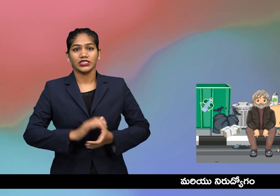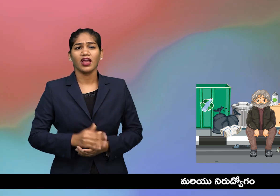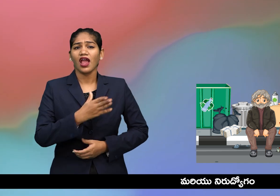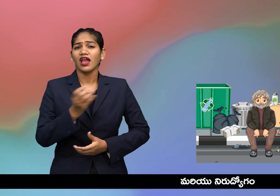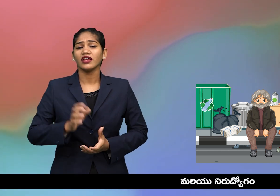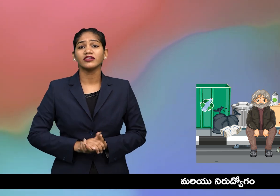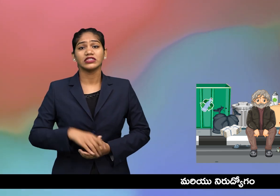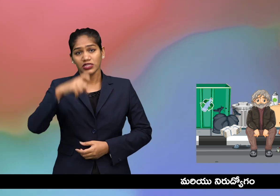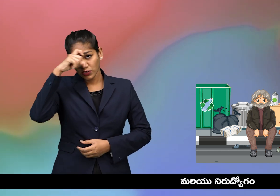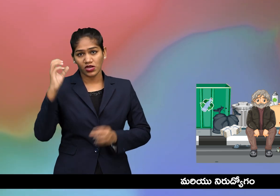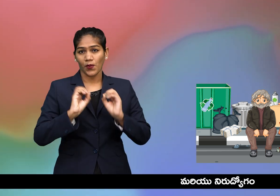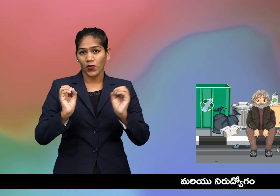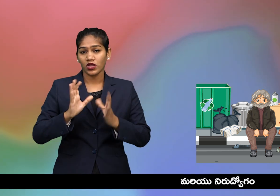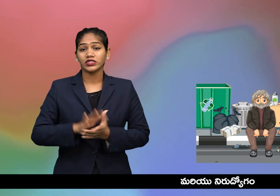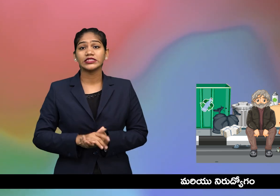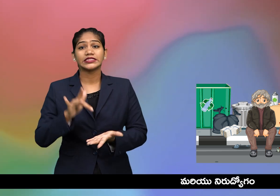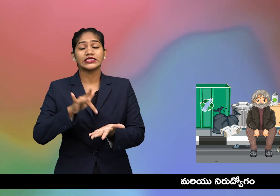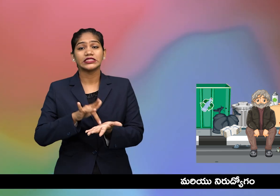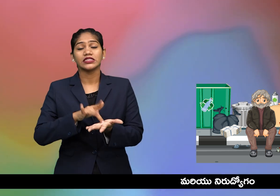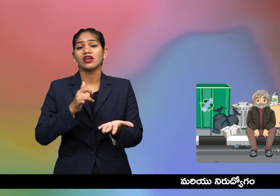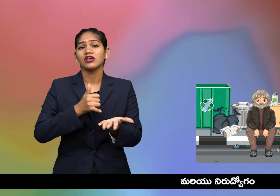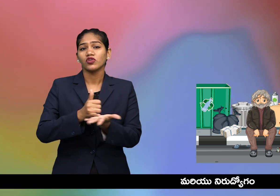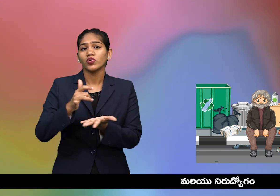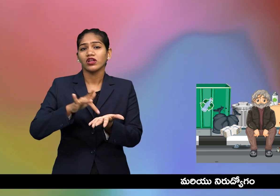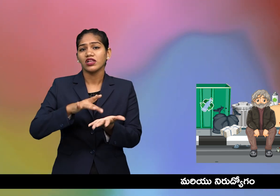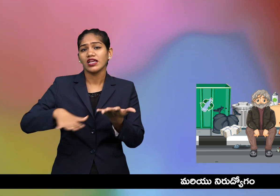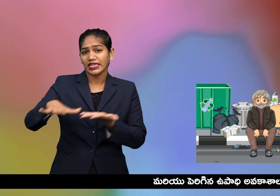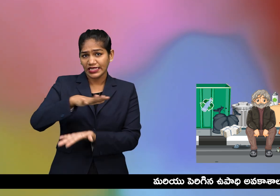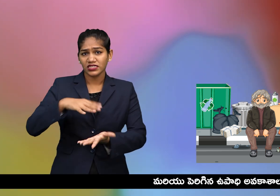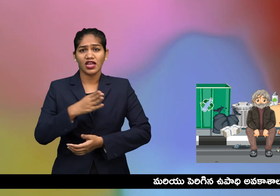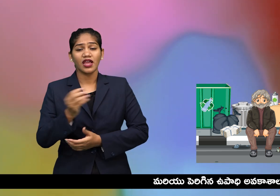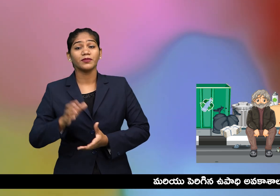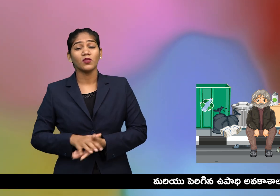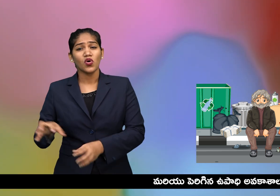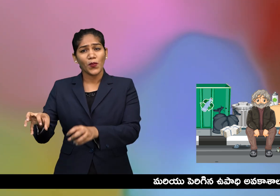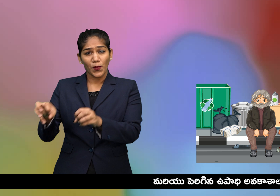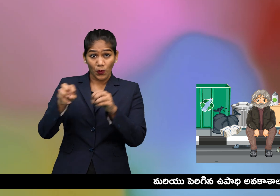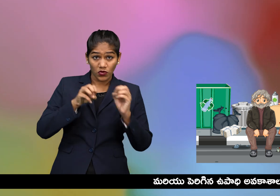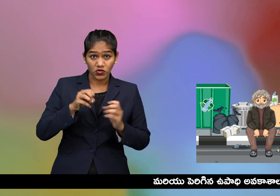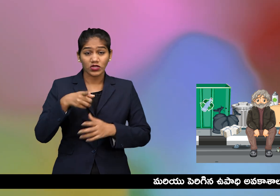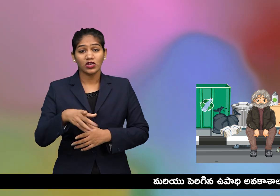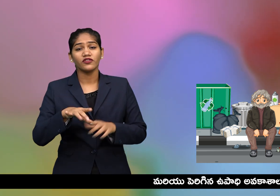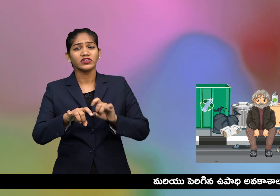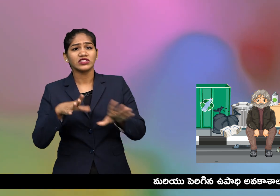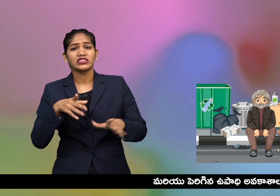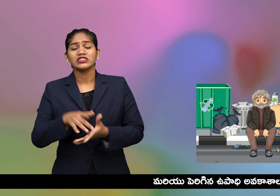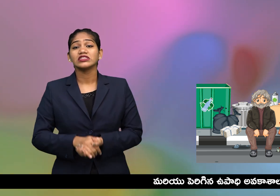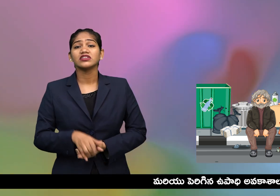మరియు నిరుద్యోగం యొక్క ప్రతికూల పరిస్థితులు మరియు పెరిగిన ఉపాధి అవకాశాలు